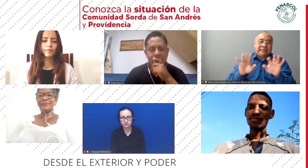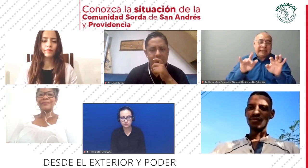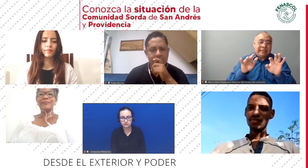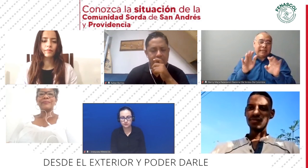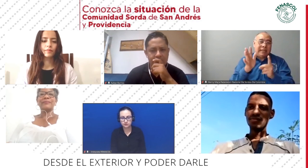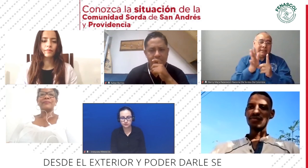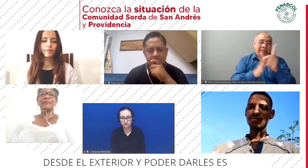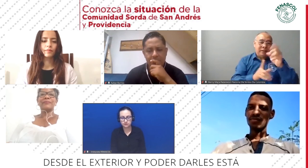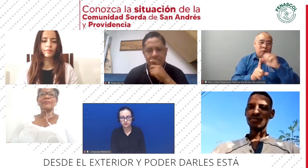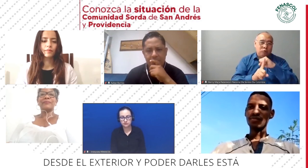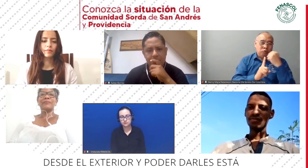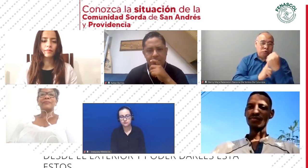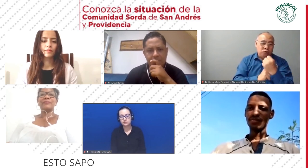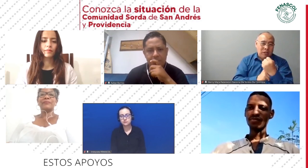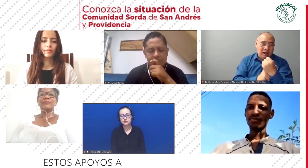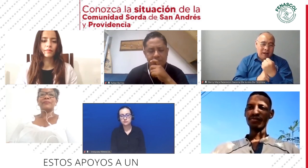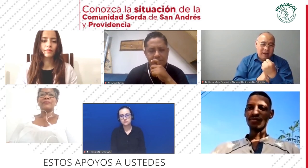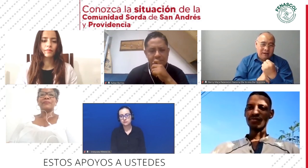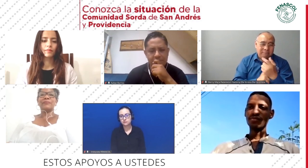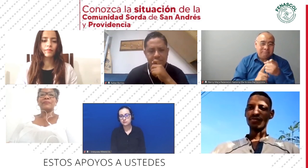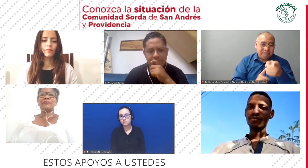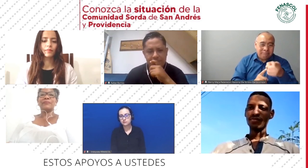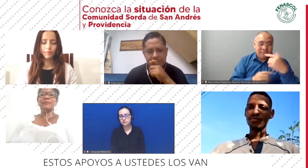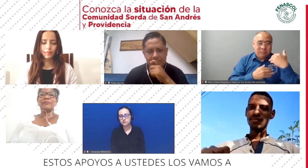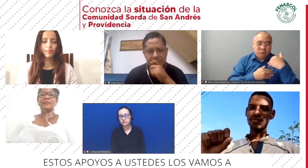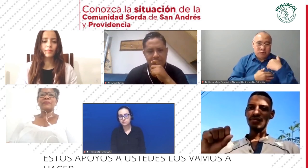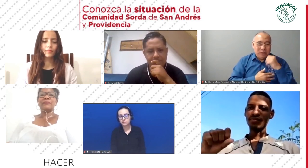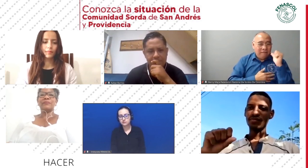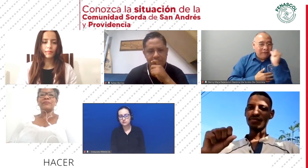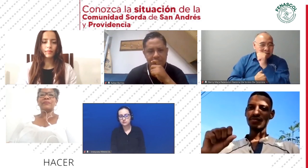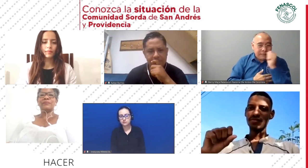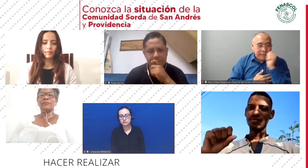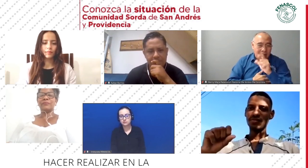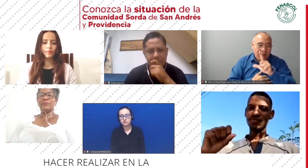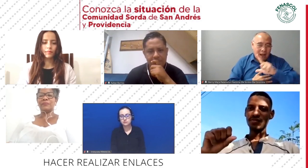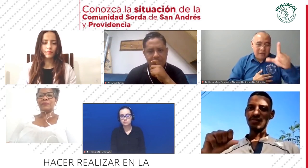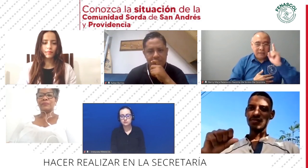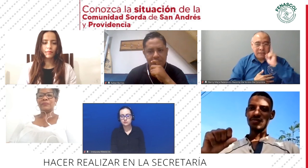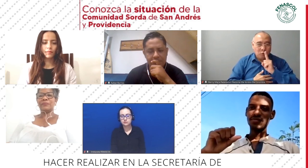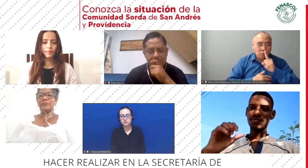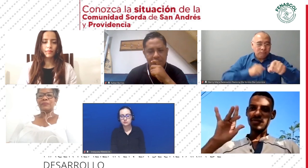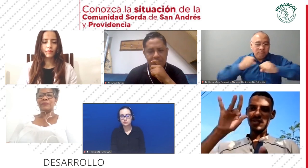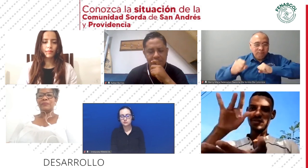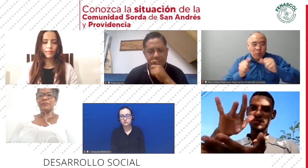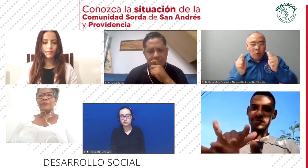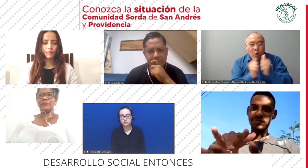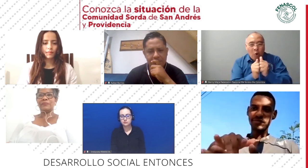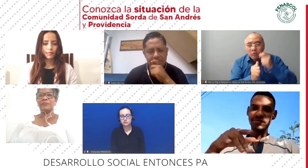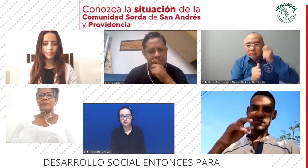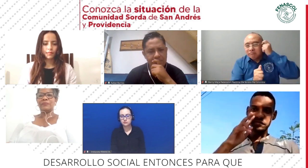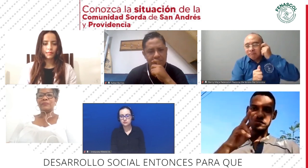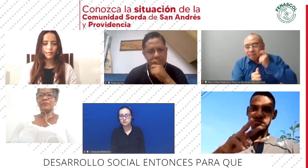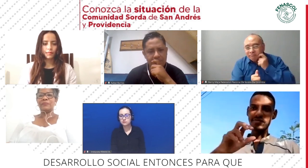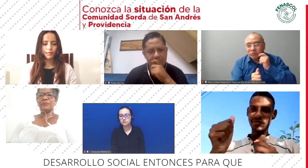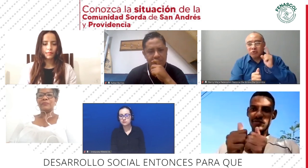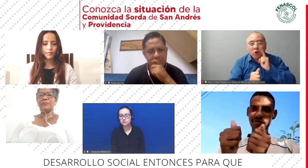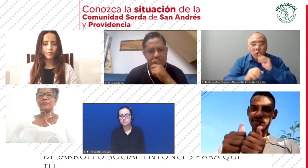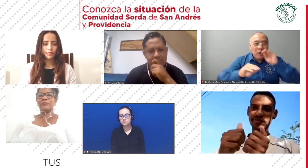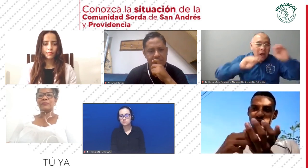darles estos apoyos a ustedes nos vamos a centralizar en la secretaría de desarrollo social entonces para que